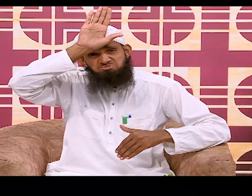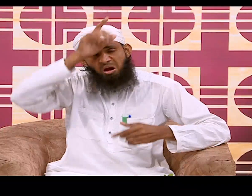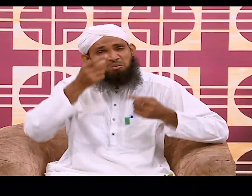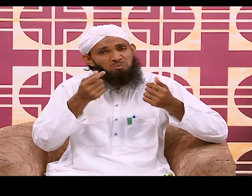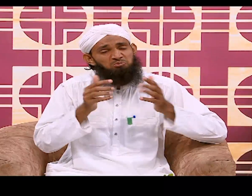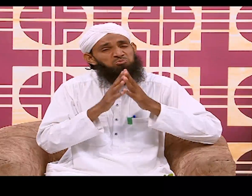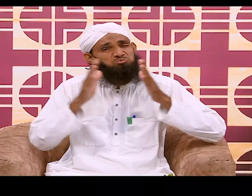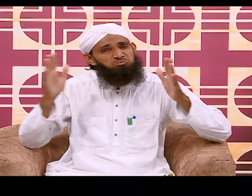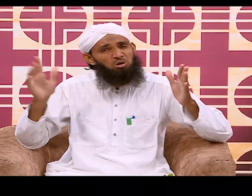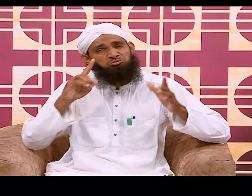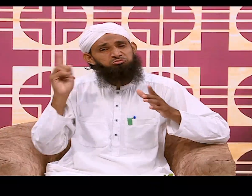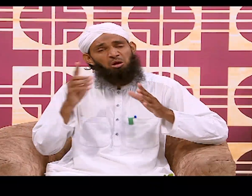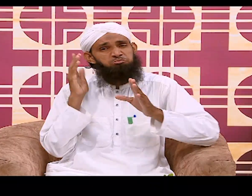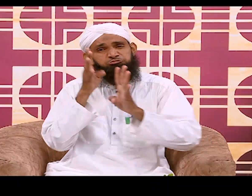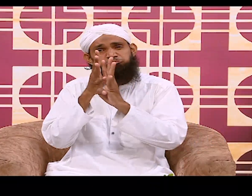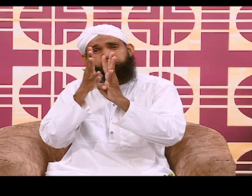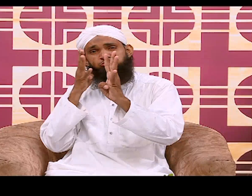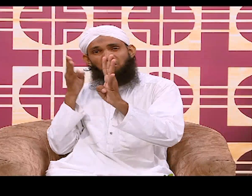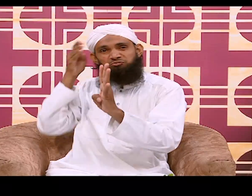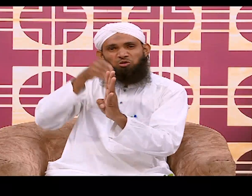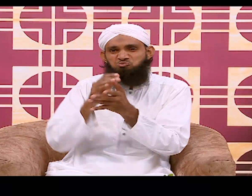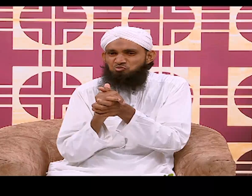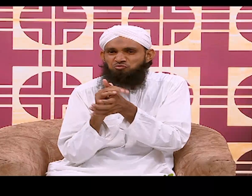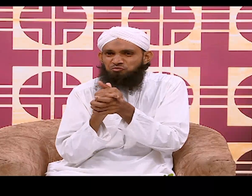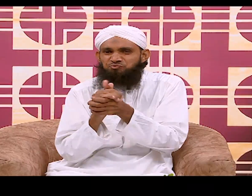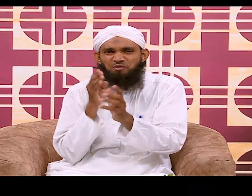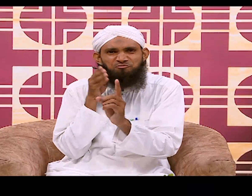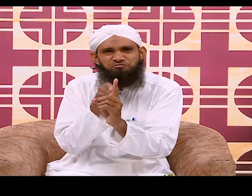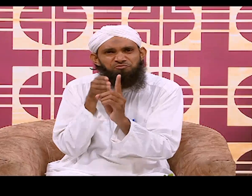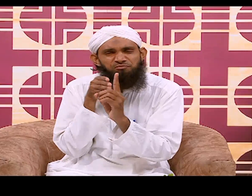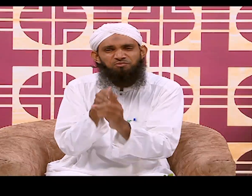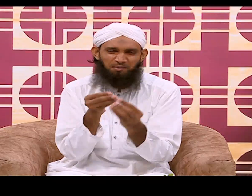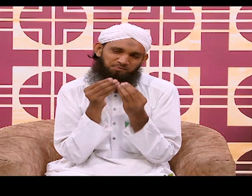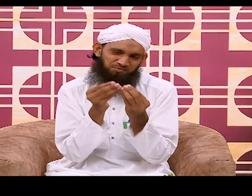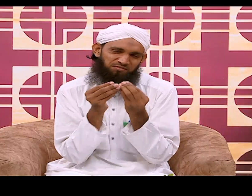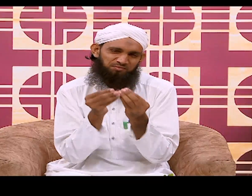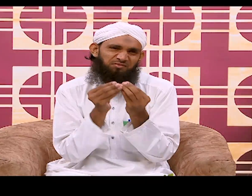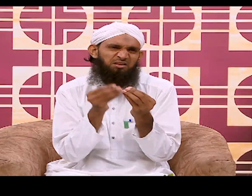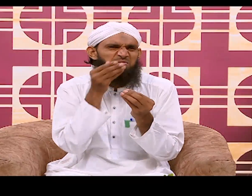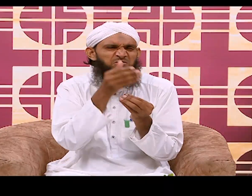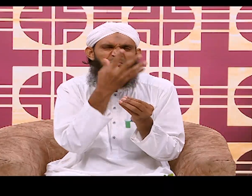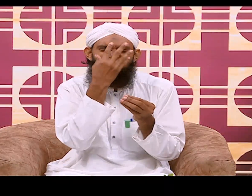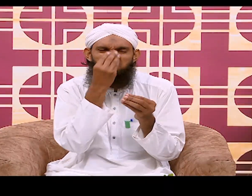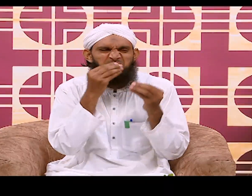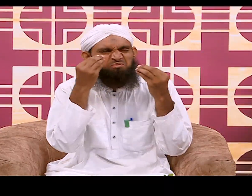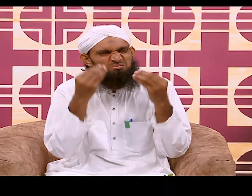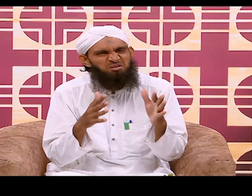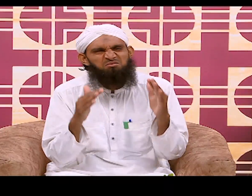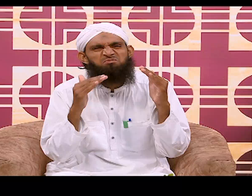رئیس بارگاہ غوثیت میں حاضر ہونے لگے۔ سب کا یہی مطالبہ تھا، عالی جاہ یہ پرانا مکان ہے، اس جگہ